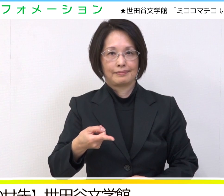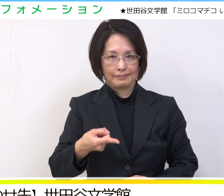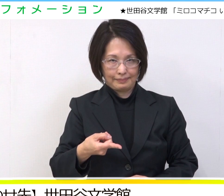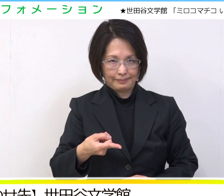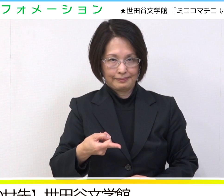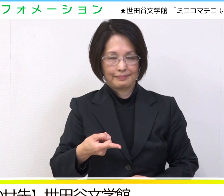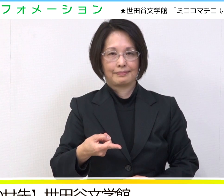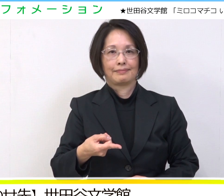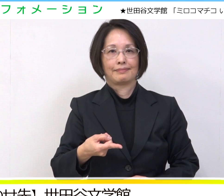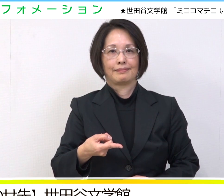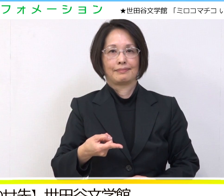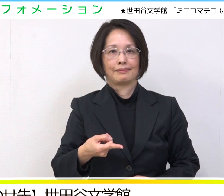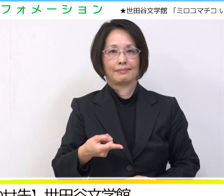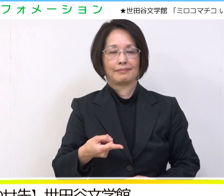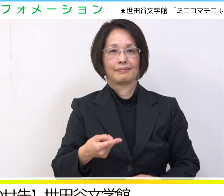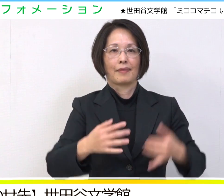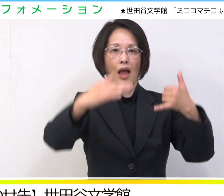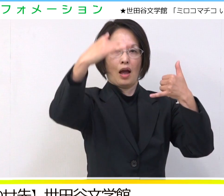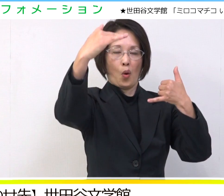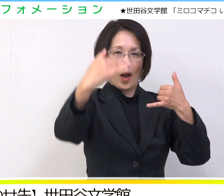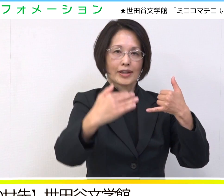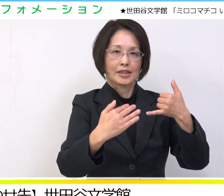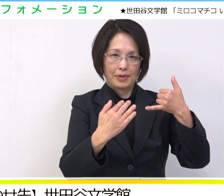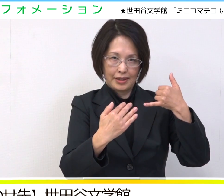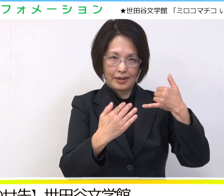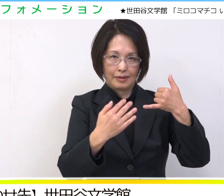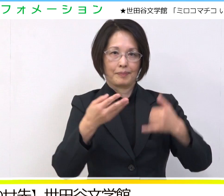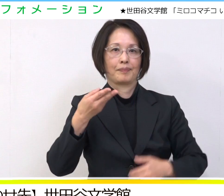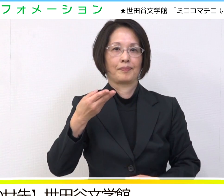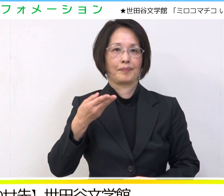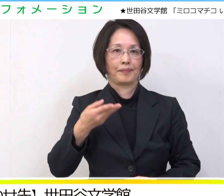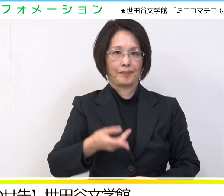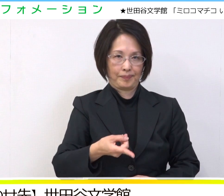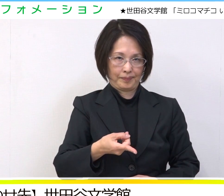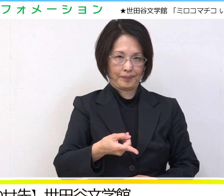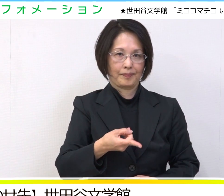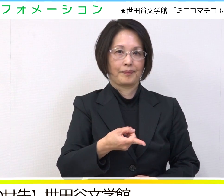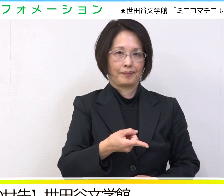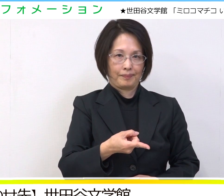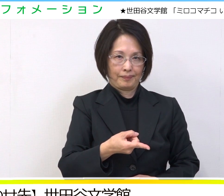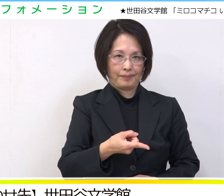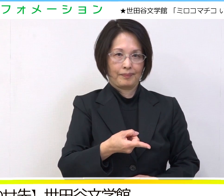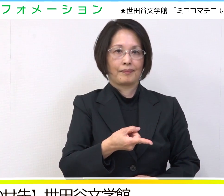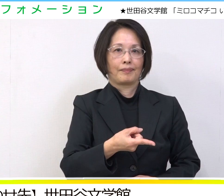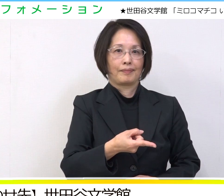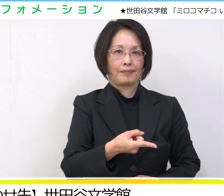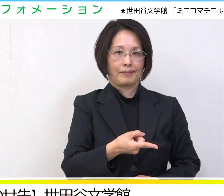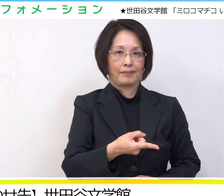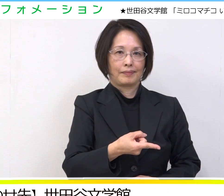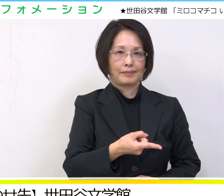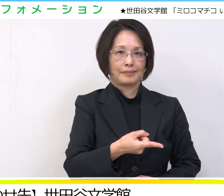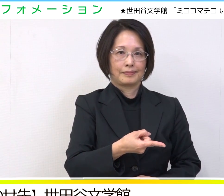911一番ファクシミリリー5374